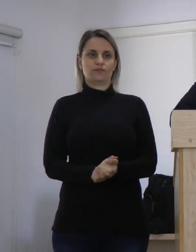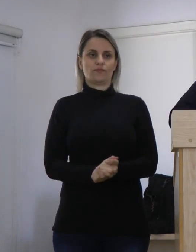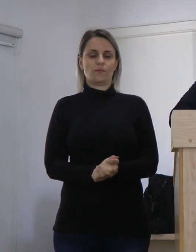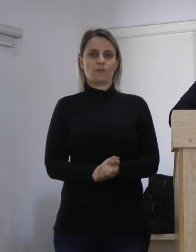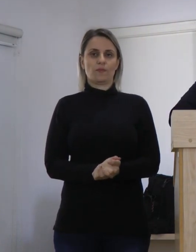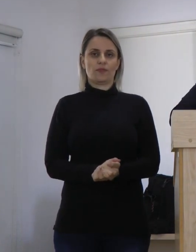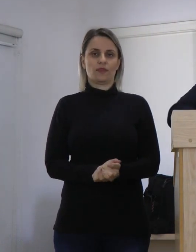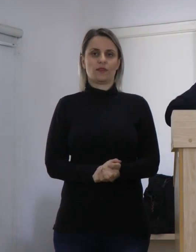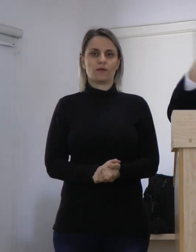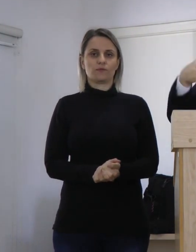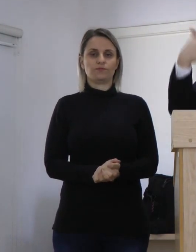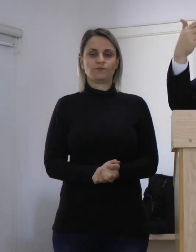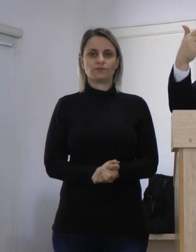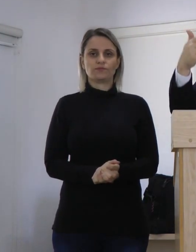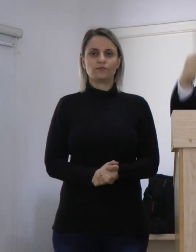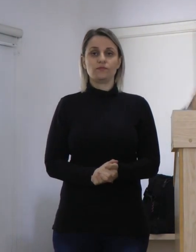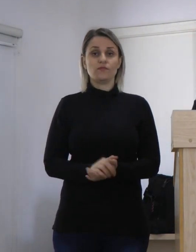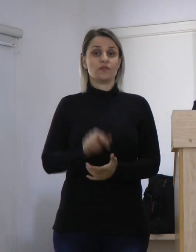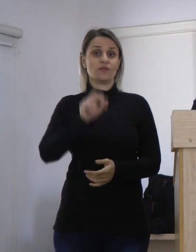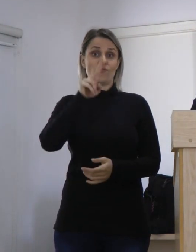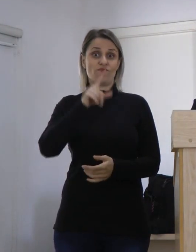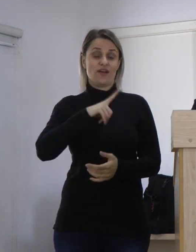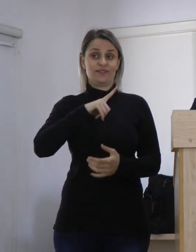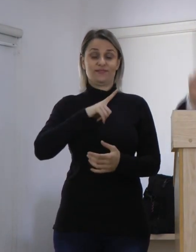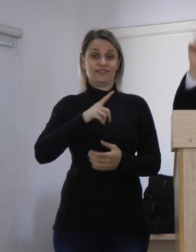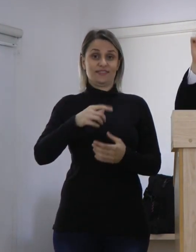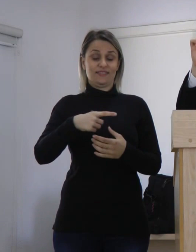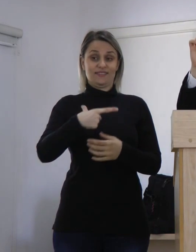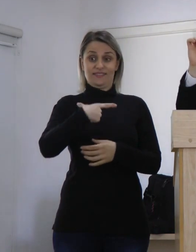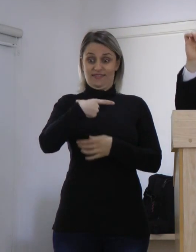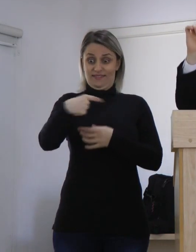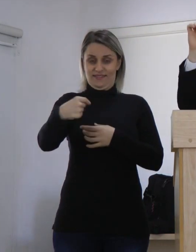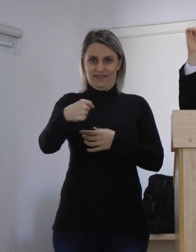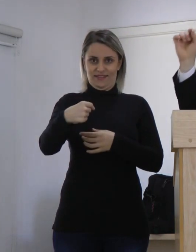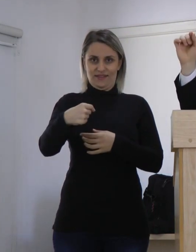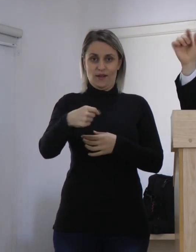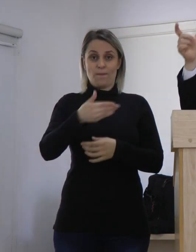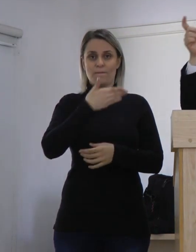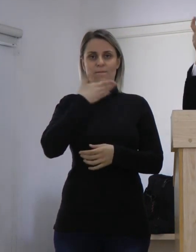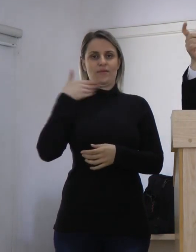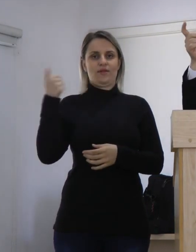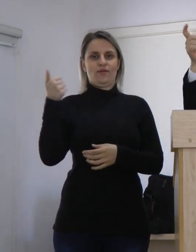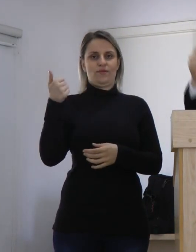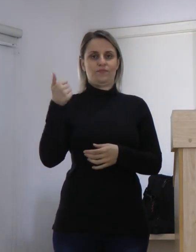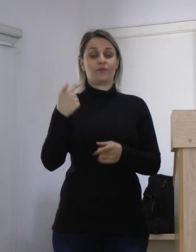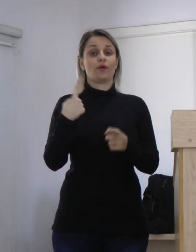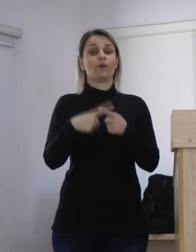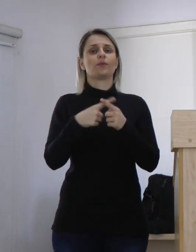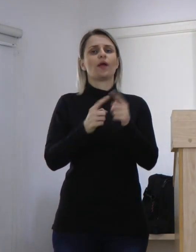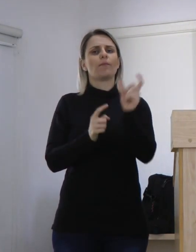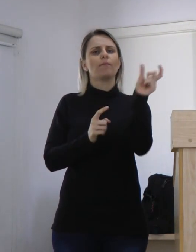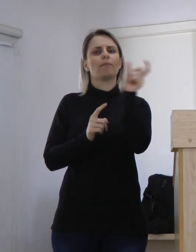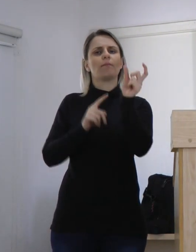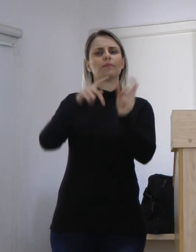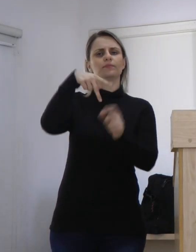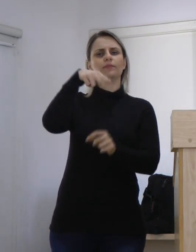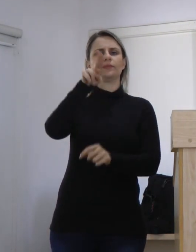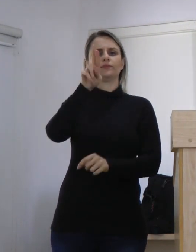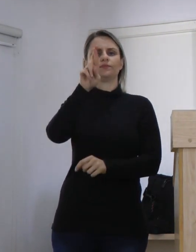Então a gente vai sair de lá muito melhor. Porque a palavra purgatório vem de purgar.